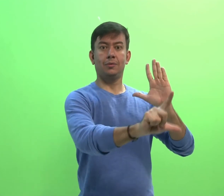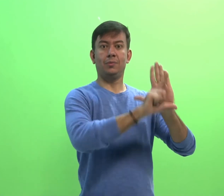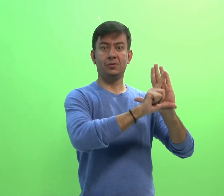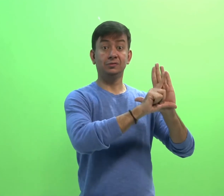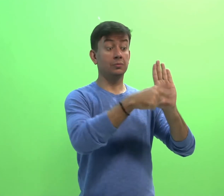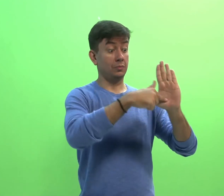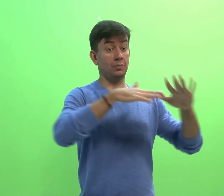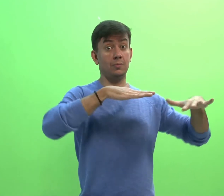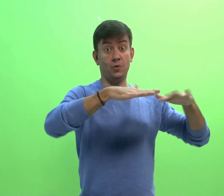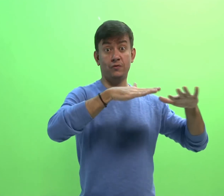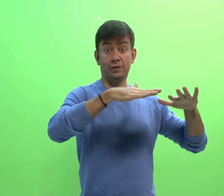Então,